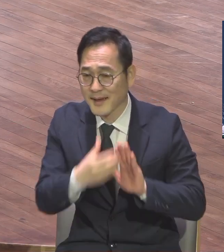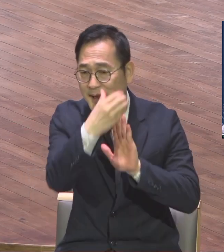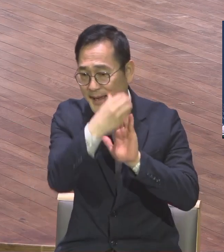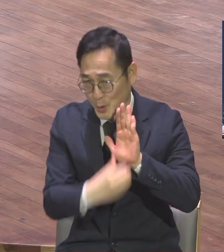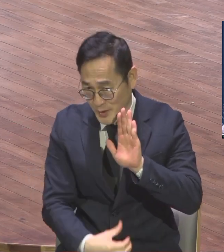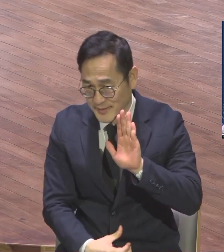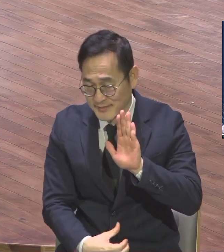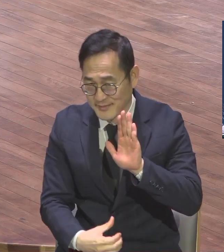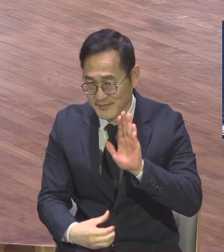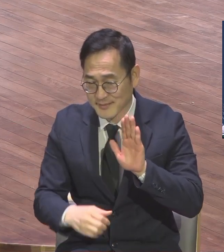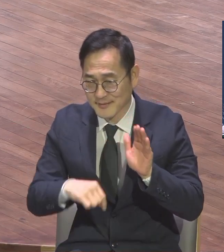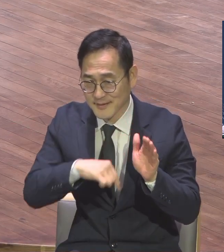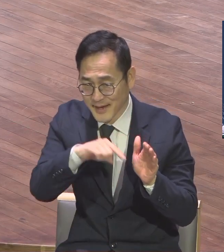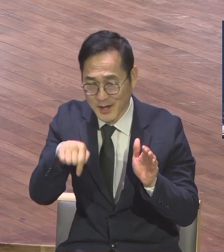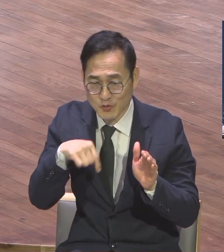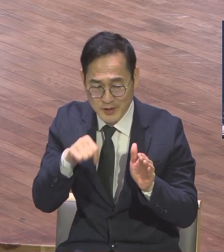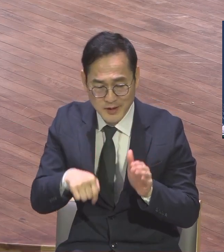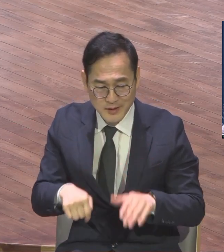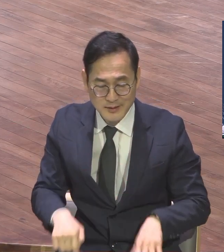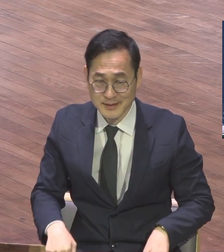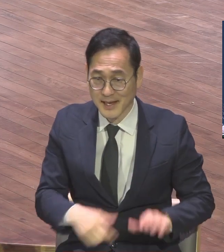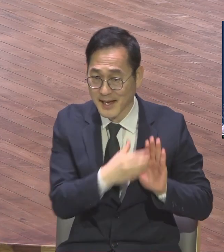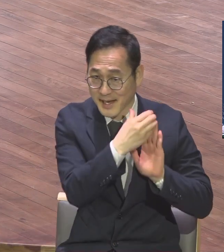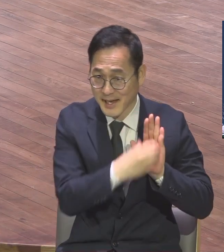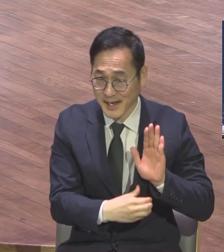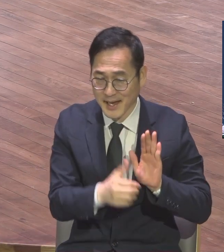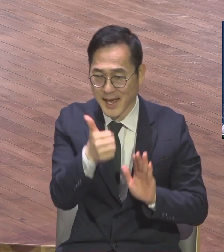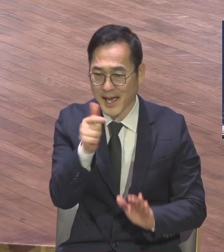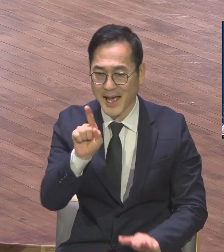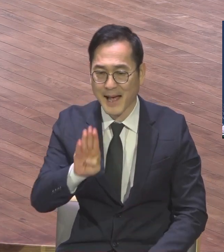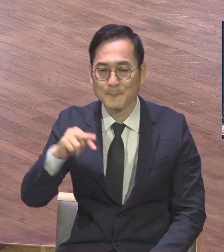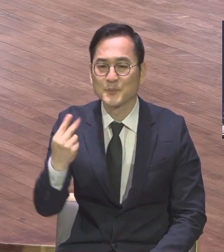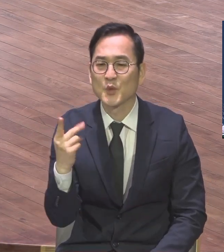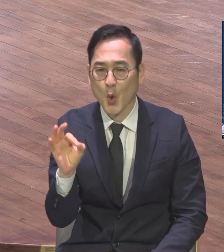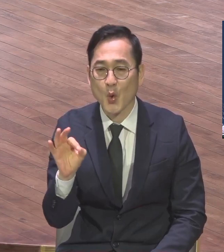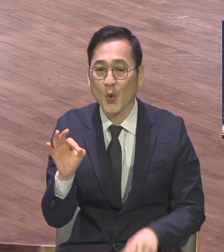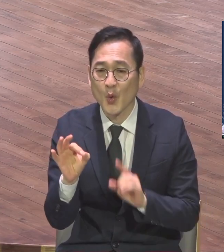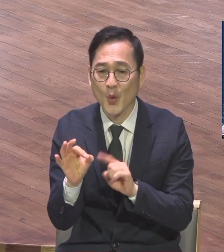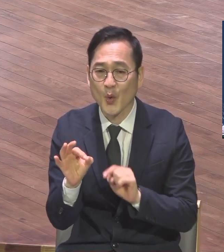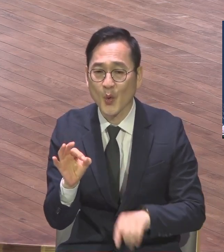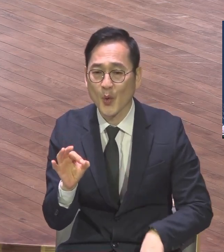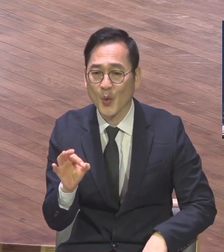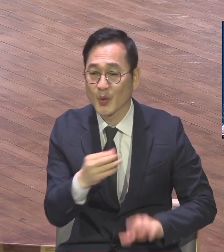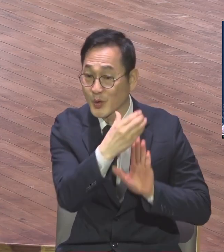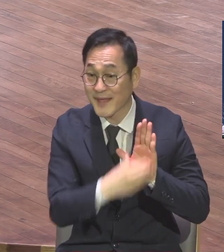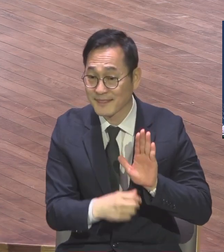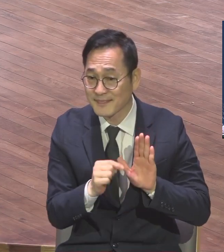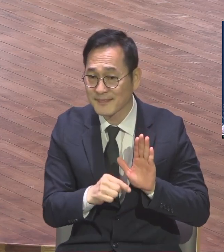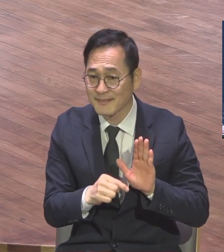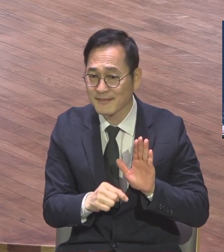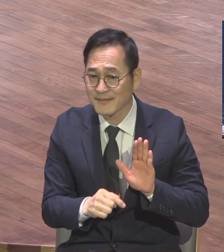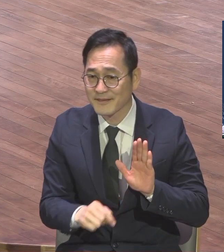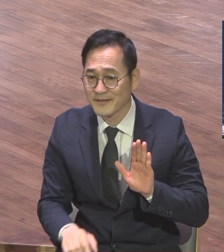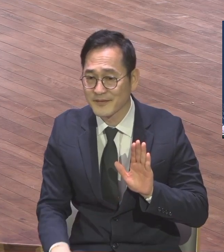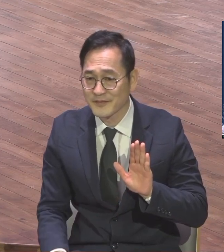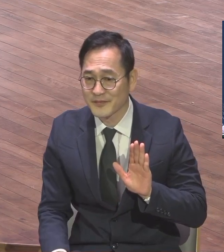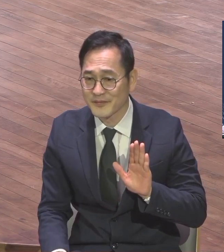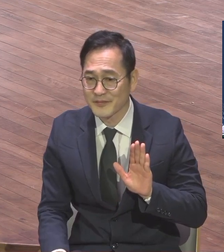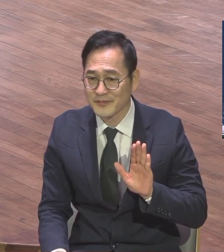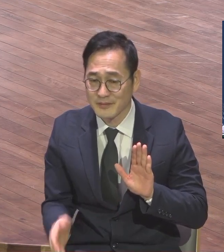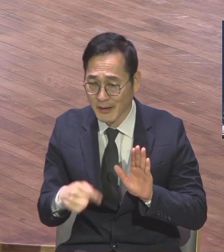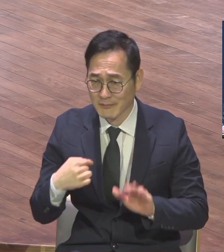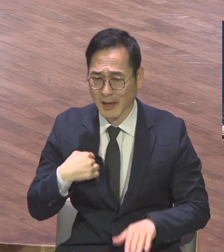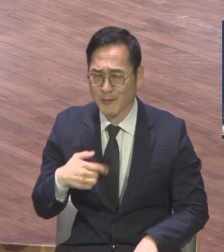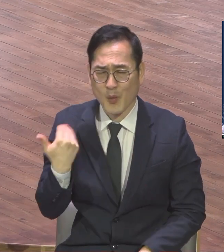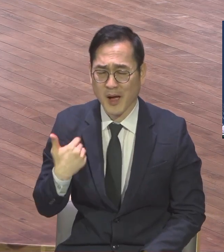합동교단의 시임행, 저도 합동 출신인데 저도 제가 뭐 알겠어요. 목사님 자랑을 하니까 들어서 하는 거죠.